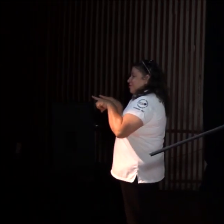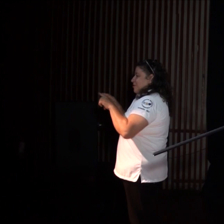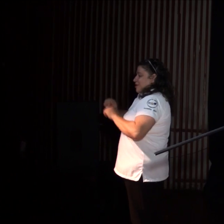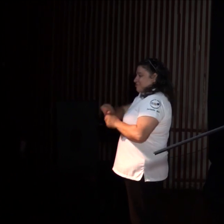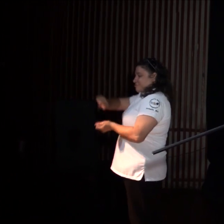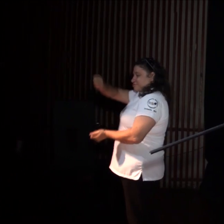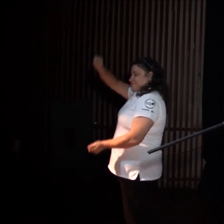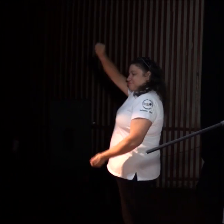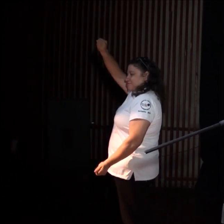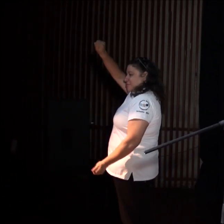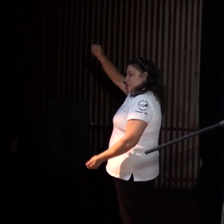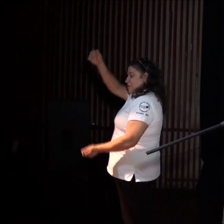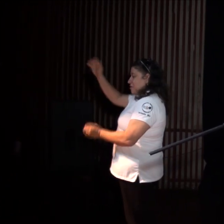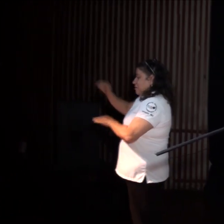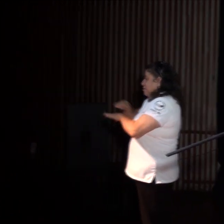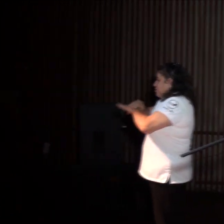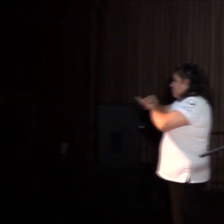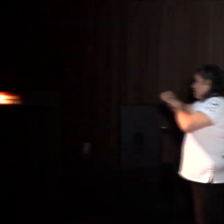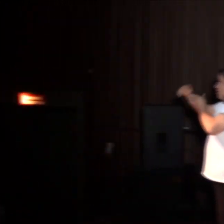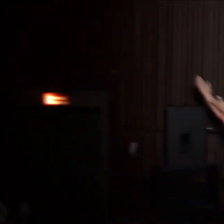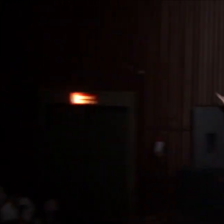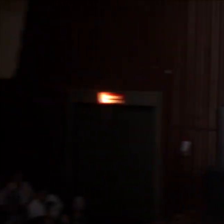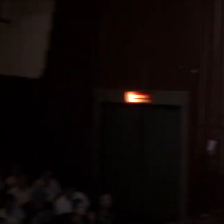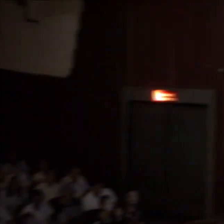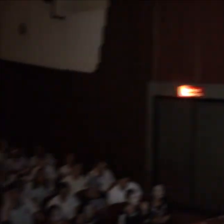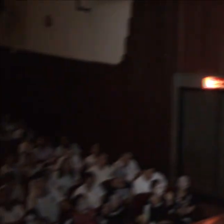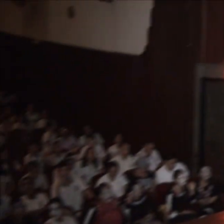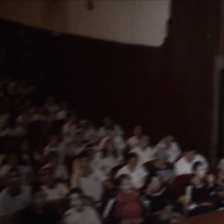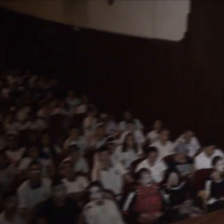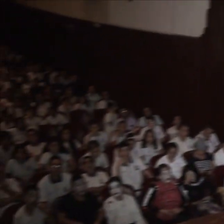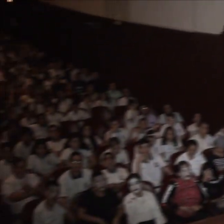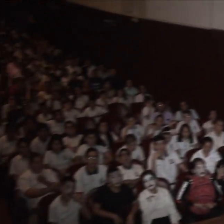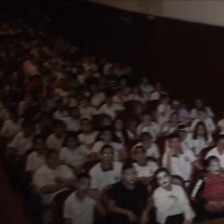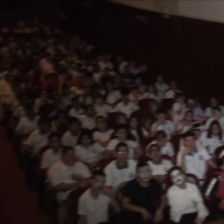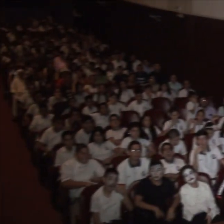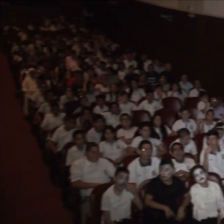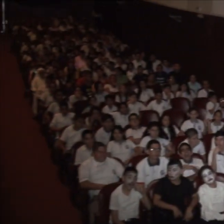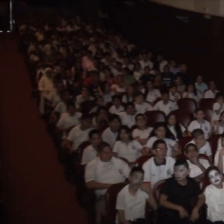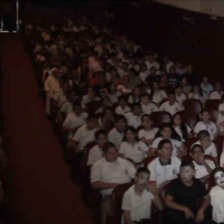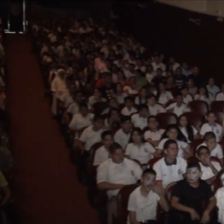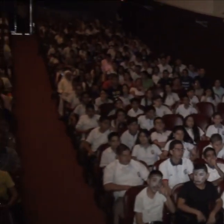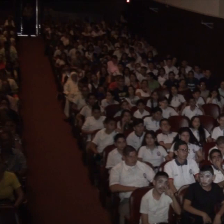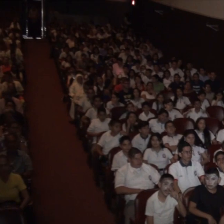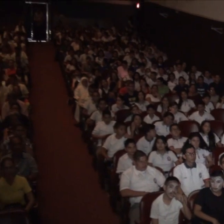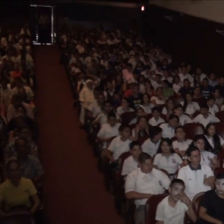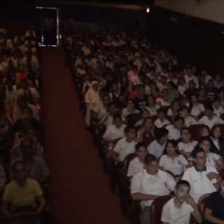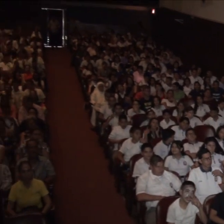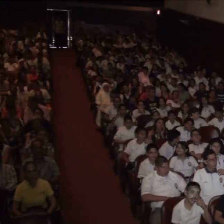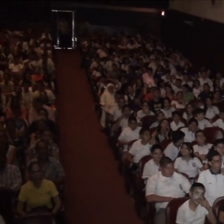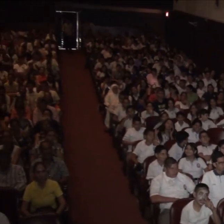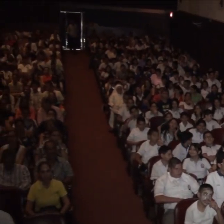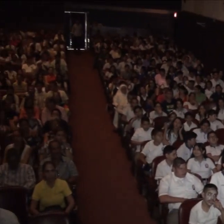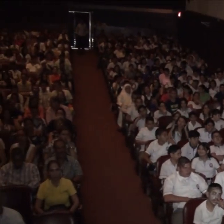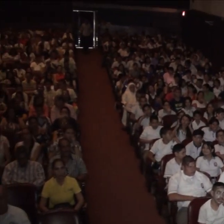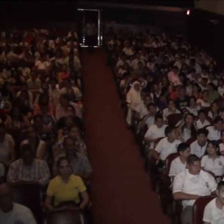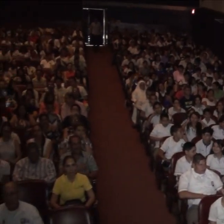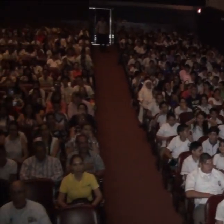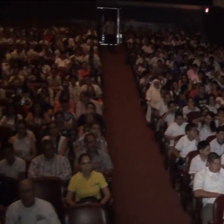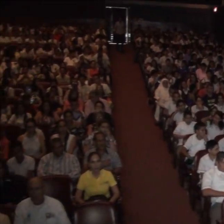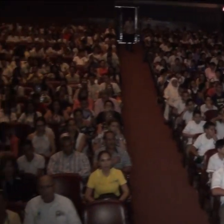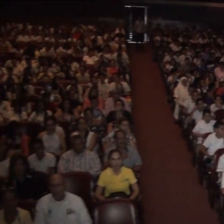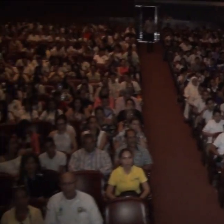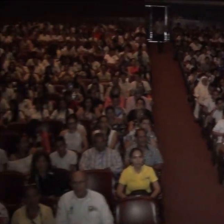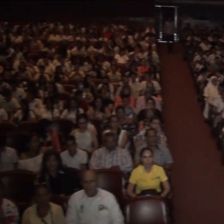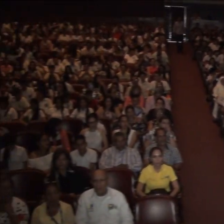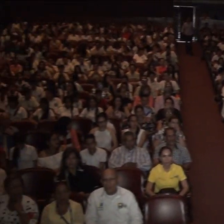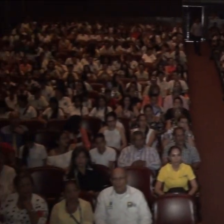Invitamos al organizador de este evento, Cúcuta contra la drogadicción y contra el niño,